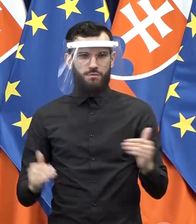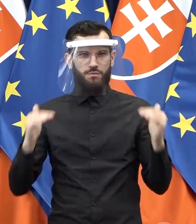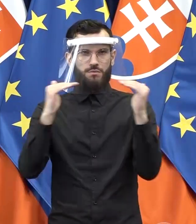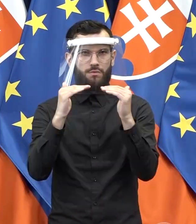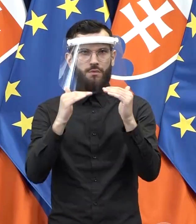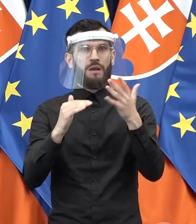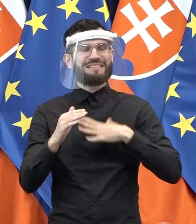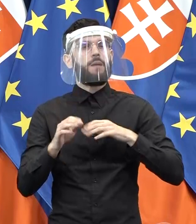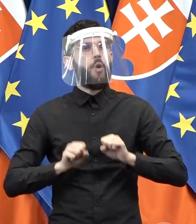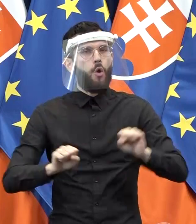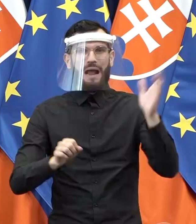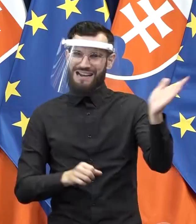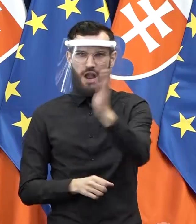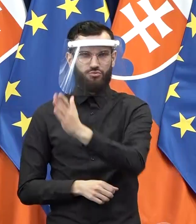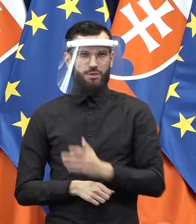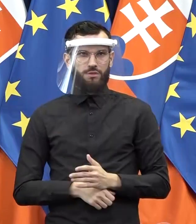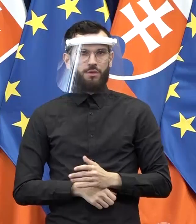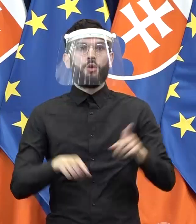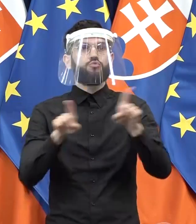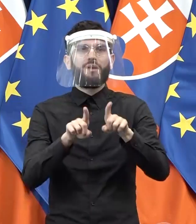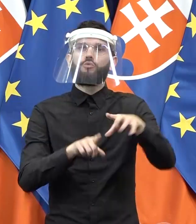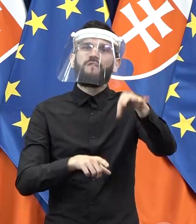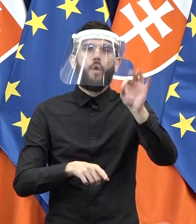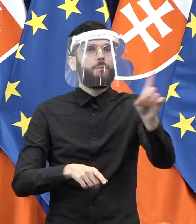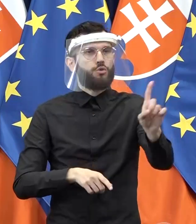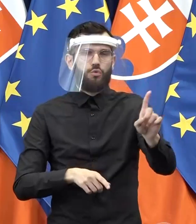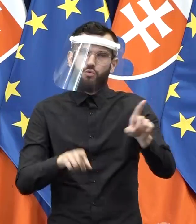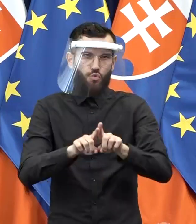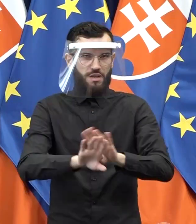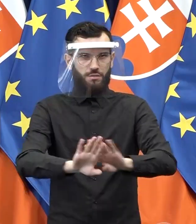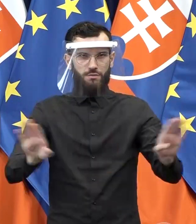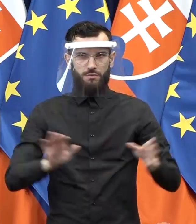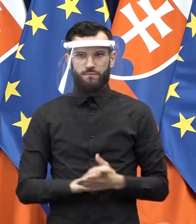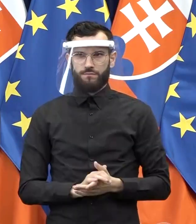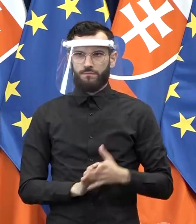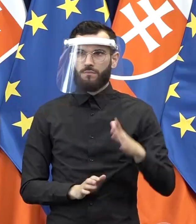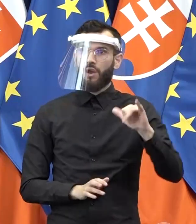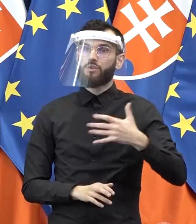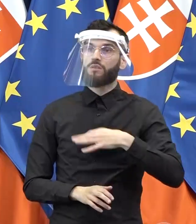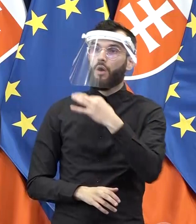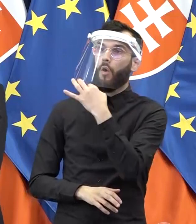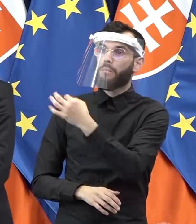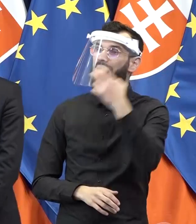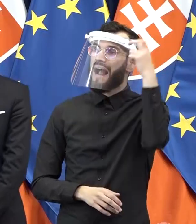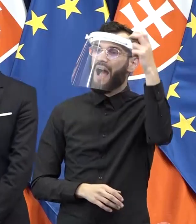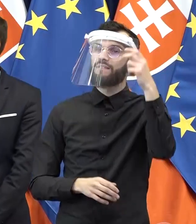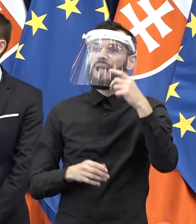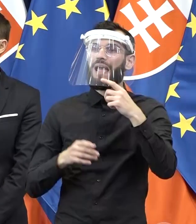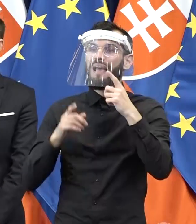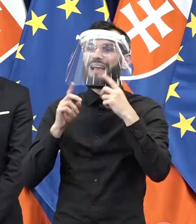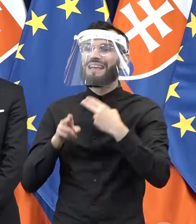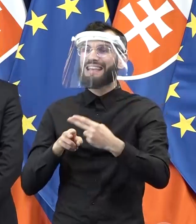každého jedného rovnako, bez ohľadu na to, koho volil. Ešte otázku na pána hlavného hygienika.